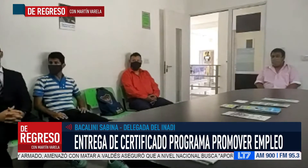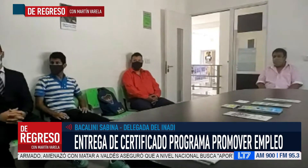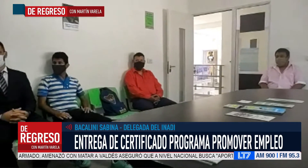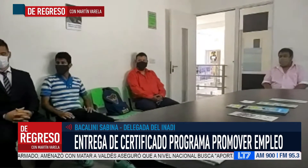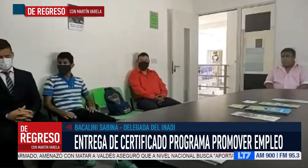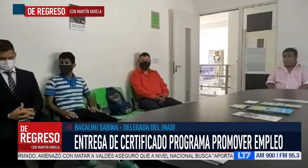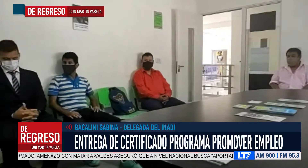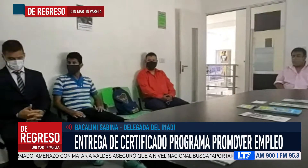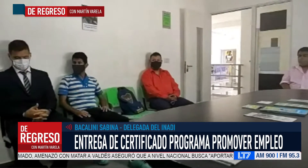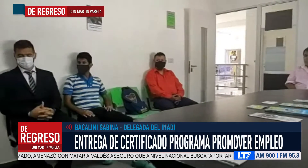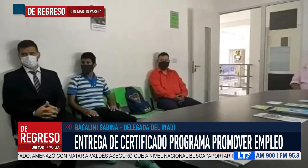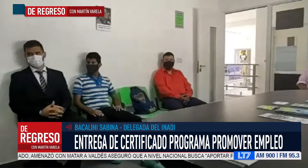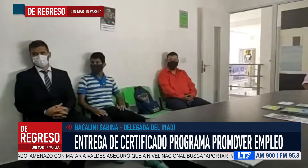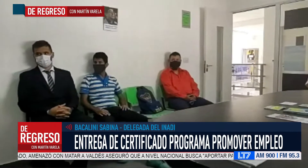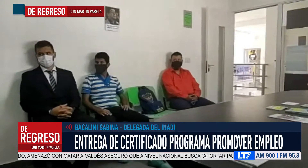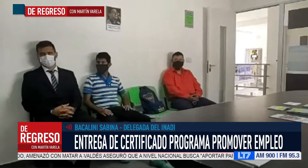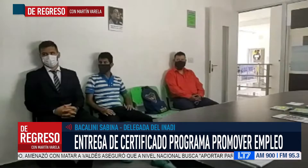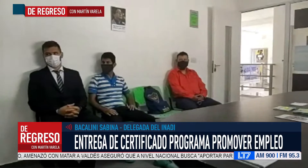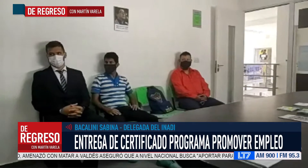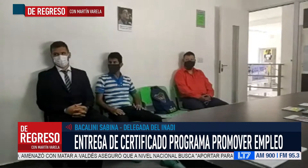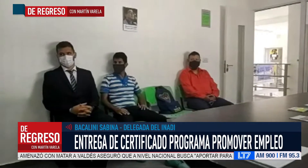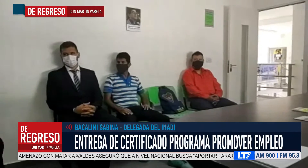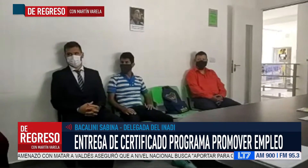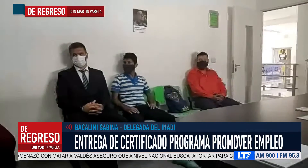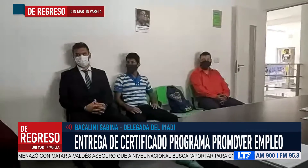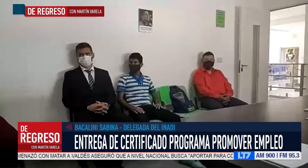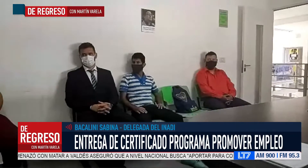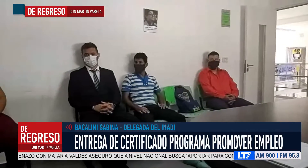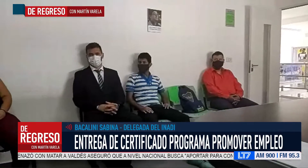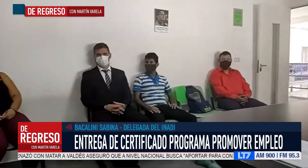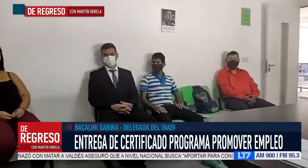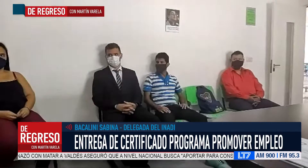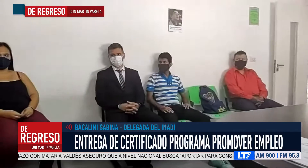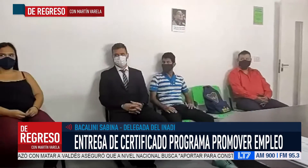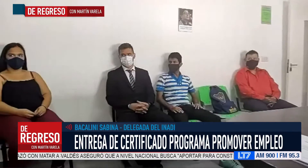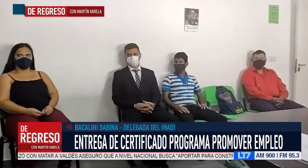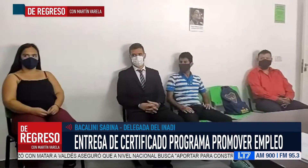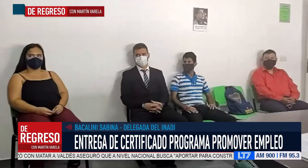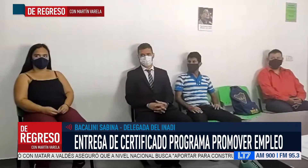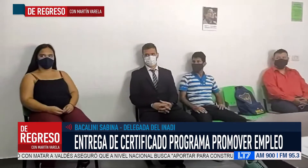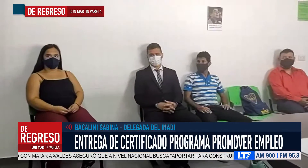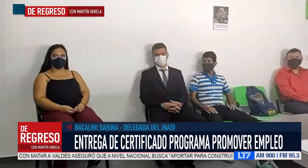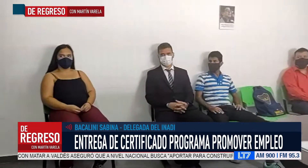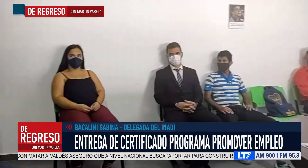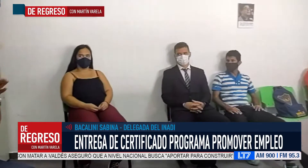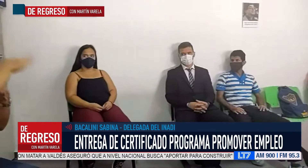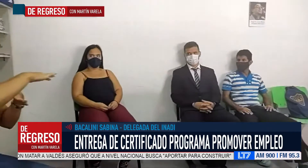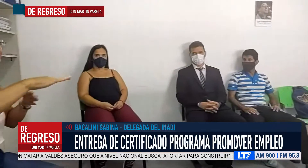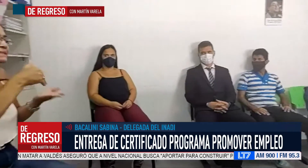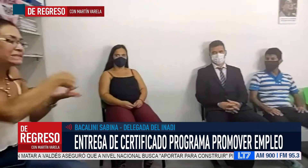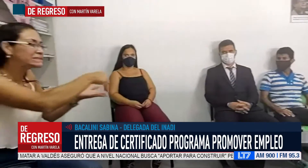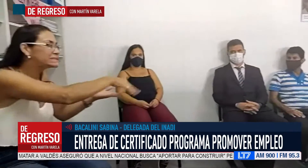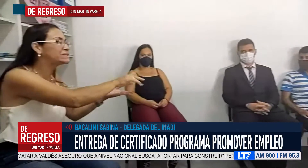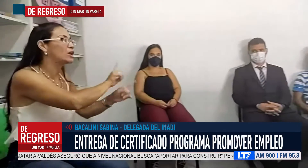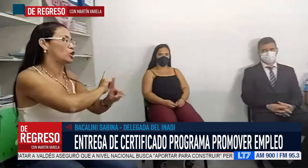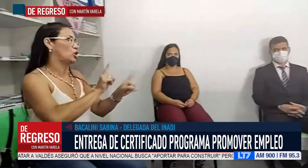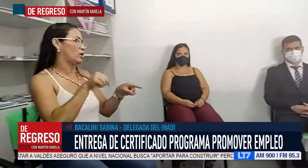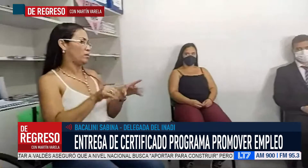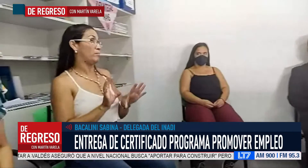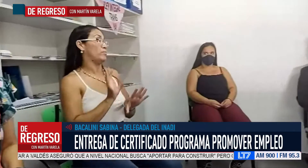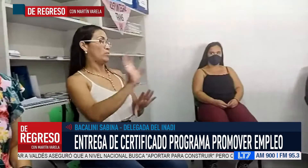reglamentos y bueno, permitir que estas cuestiones no vuelvan a suceder, sobre todo con niñas, ¿no es cierto?, como lo hemos sufrido acá en la